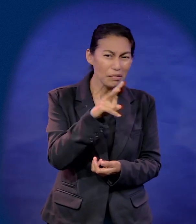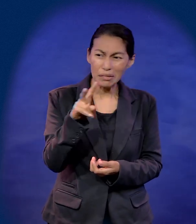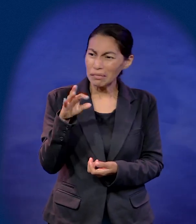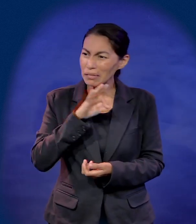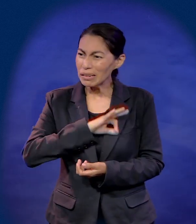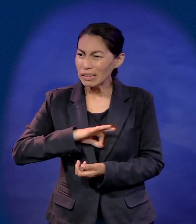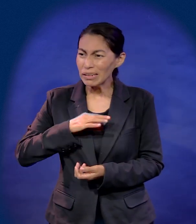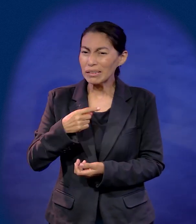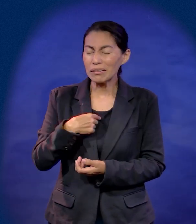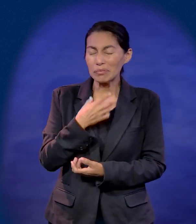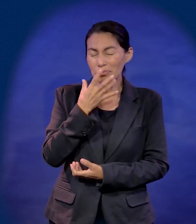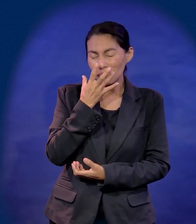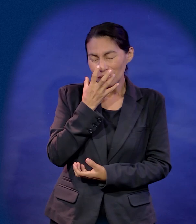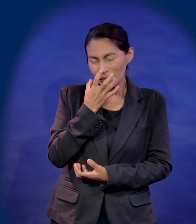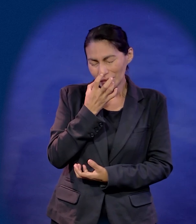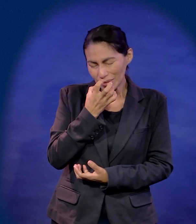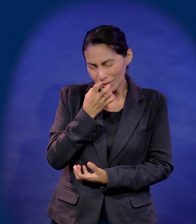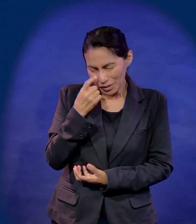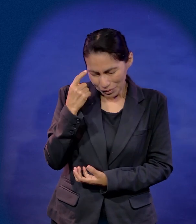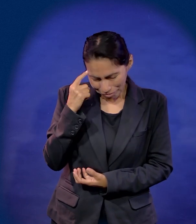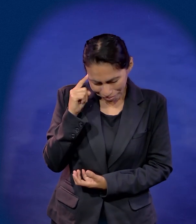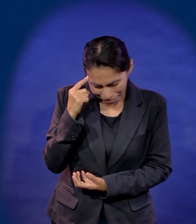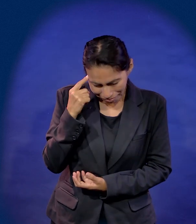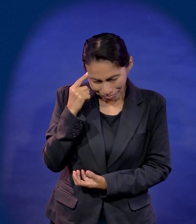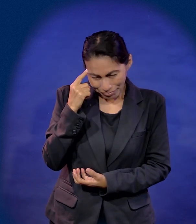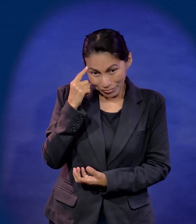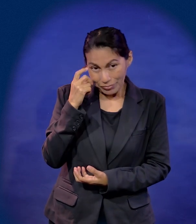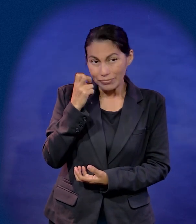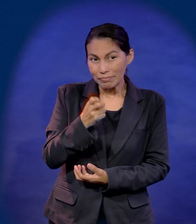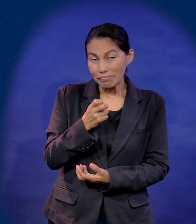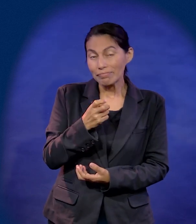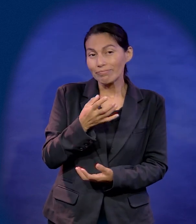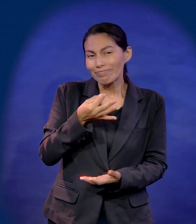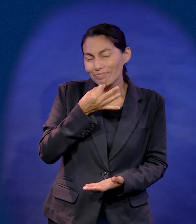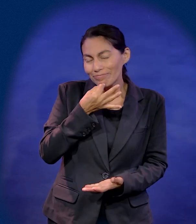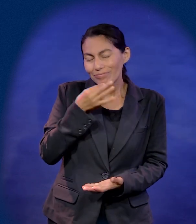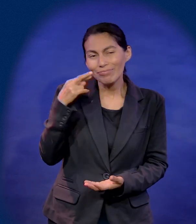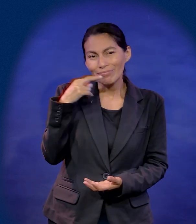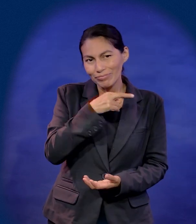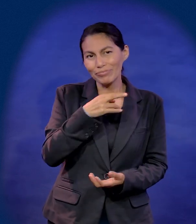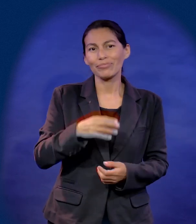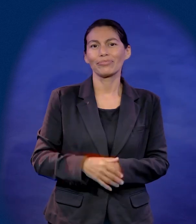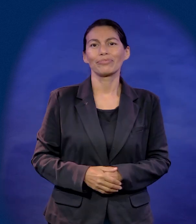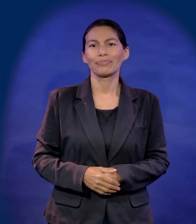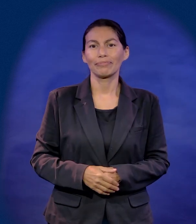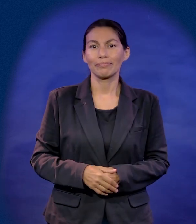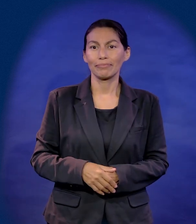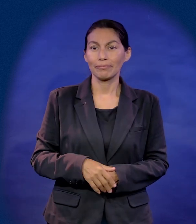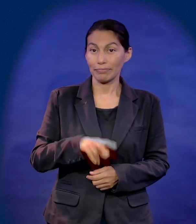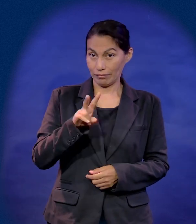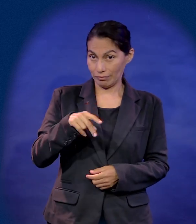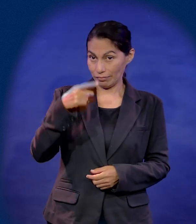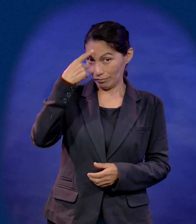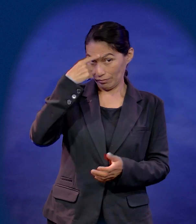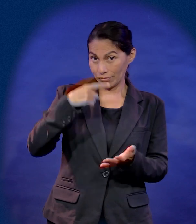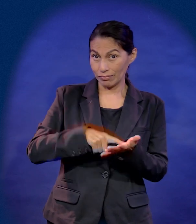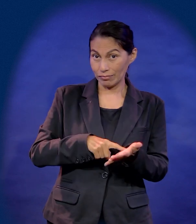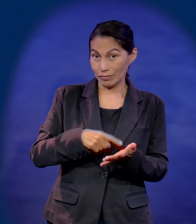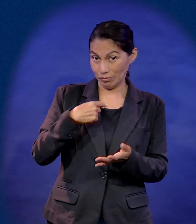hayas sentido a la clase, nadie. Ves a todos felices y te da coraje porque tú no estás feliz. Eso es momentáneo,